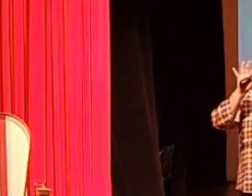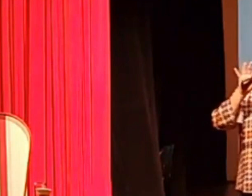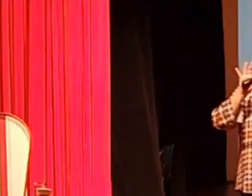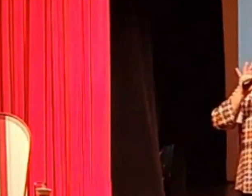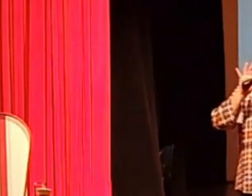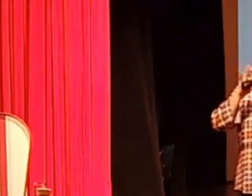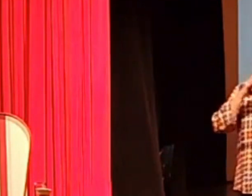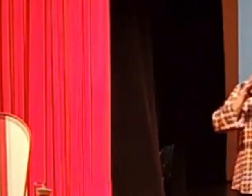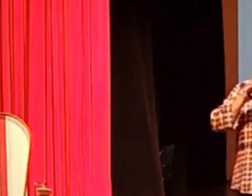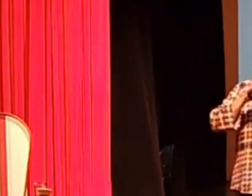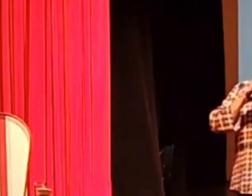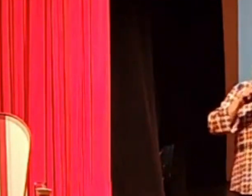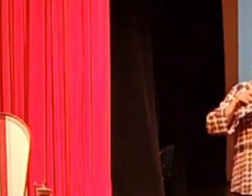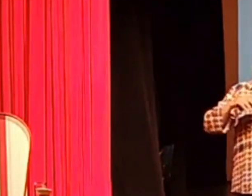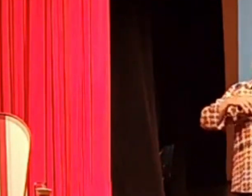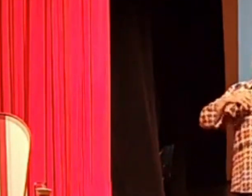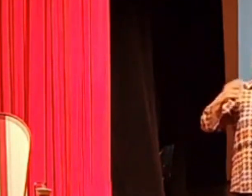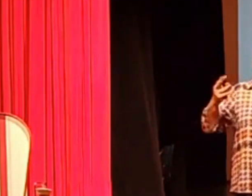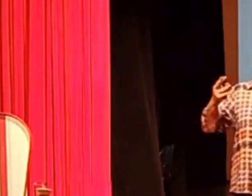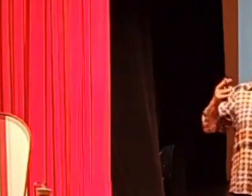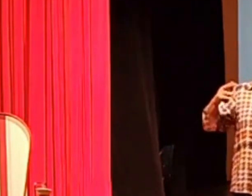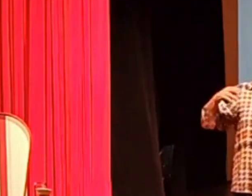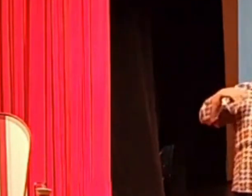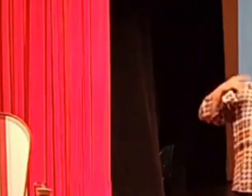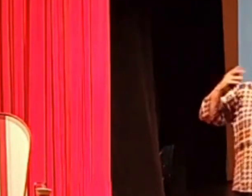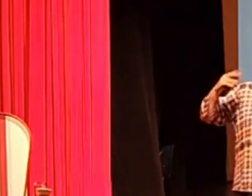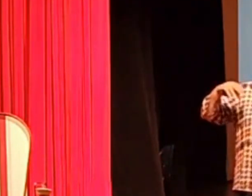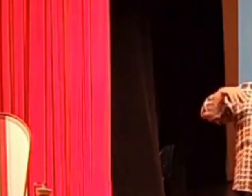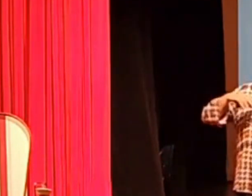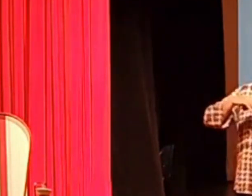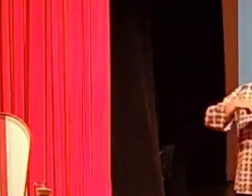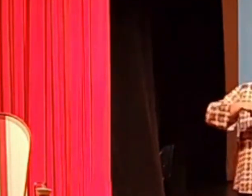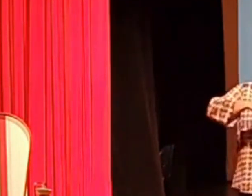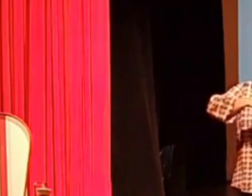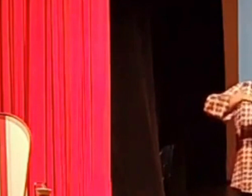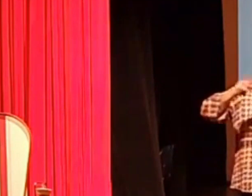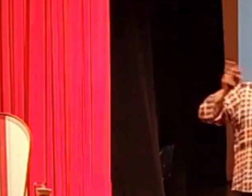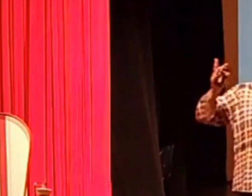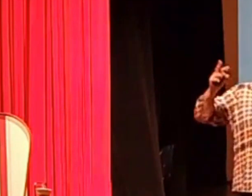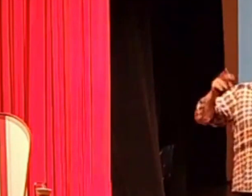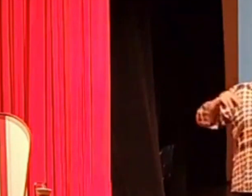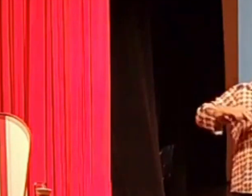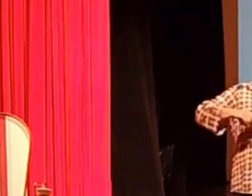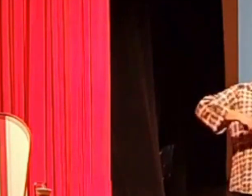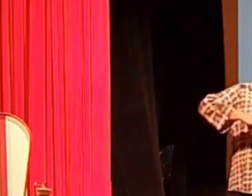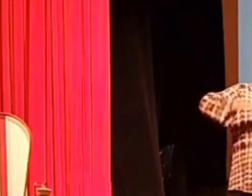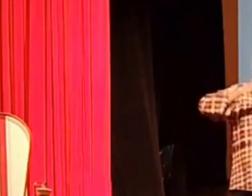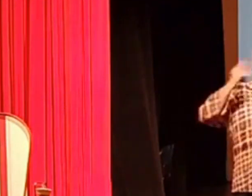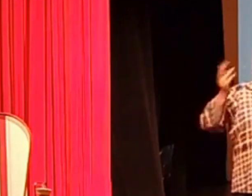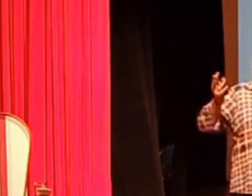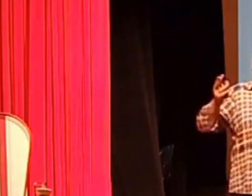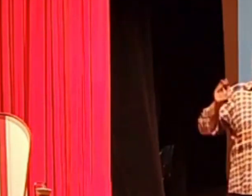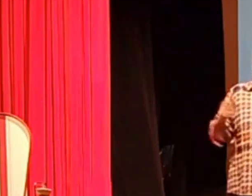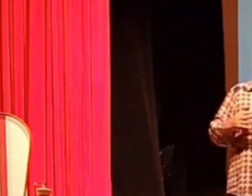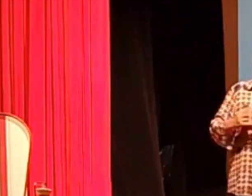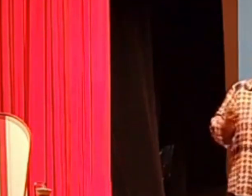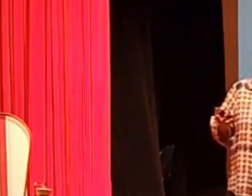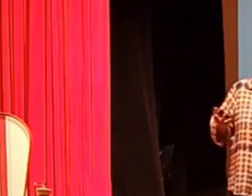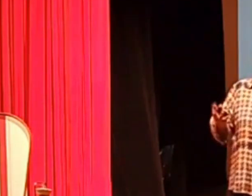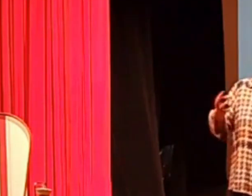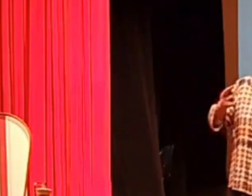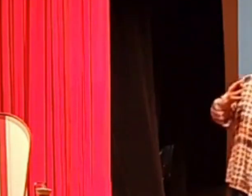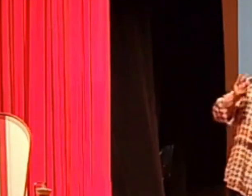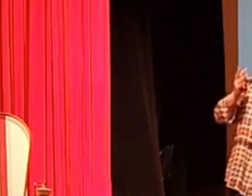viu as costas dele. Isso é muito comum. A mãe, né? Uma colega minha, durante a pandemia, um dia viu a filha sem roupa e